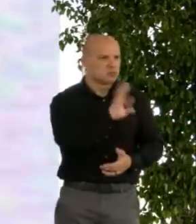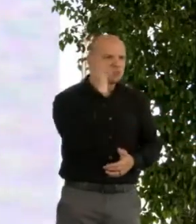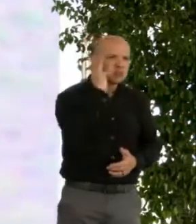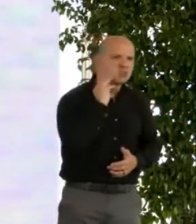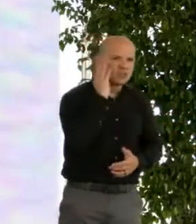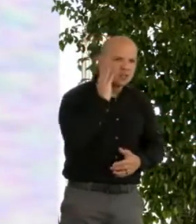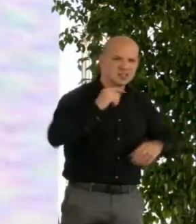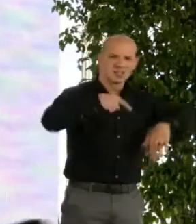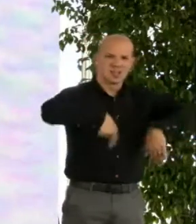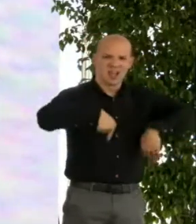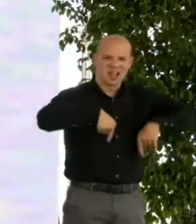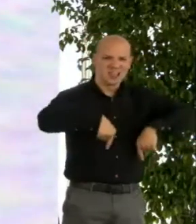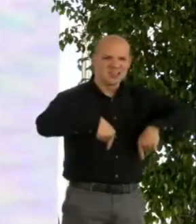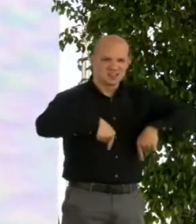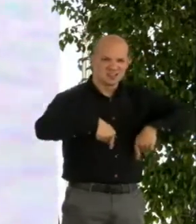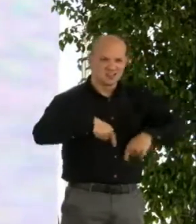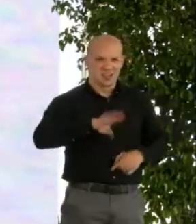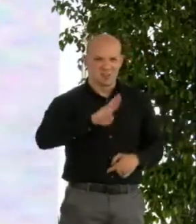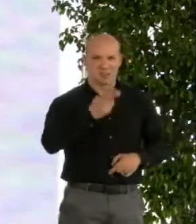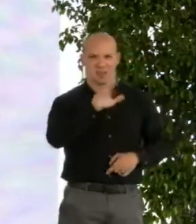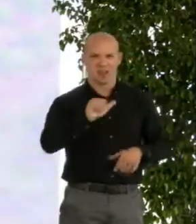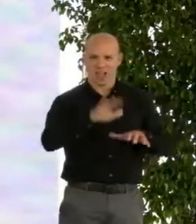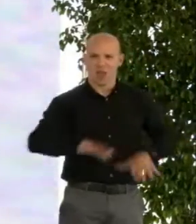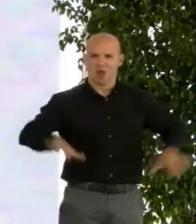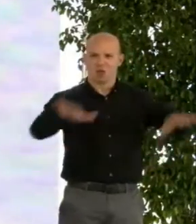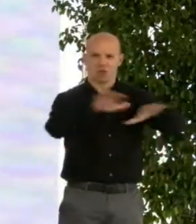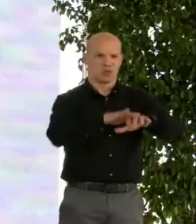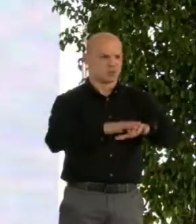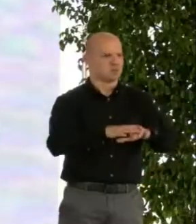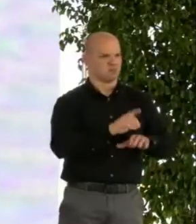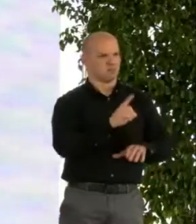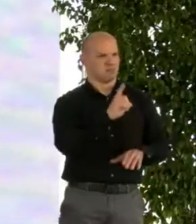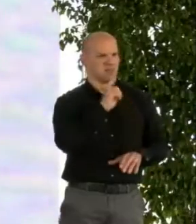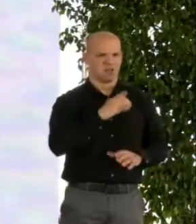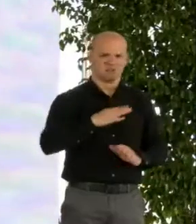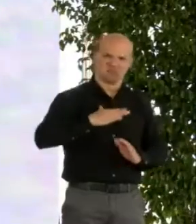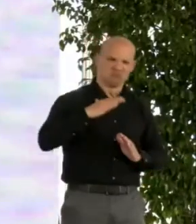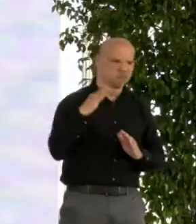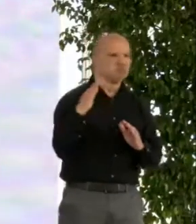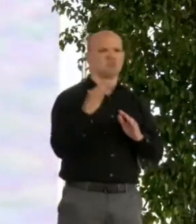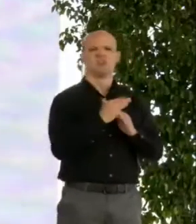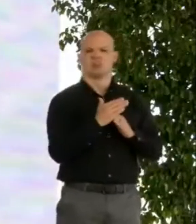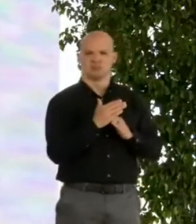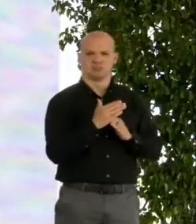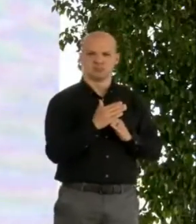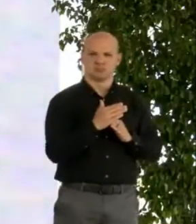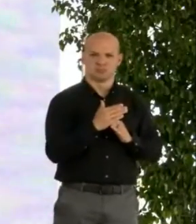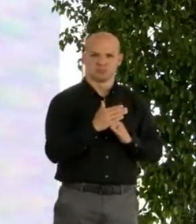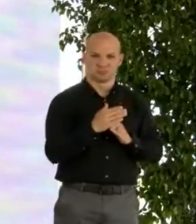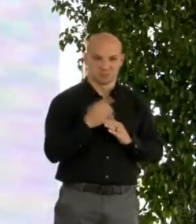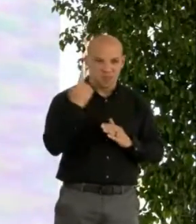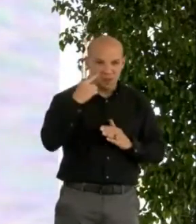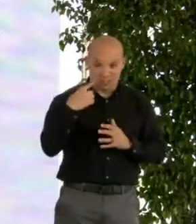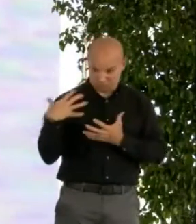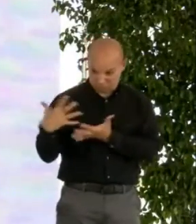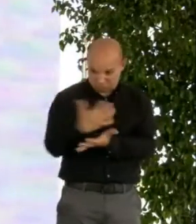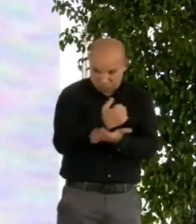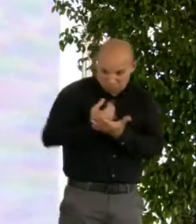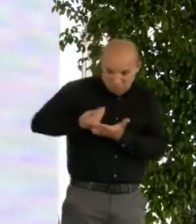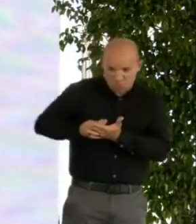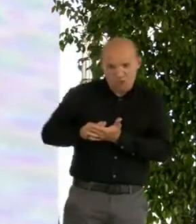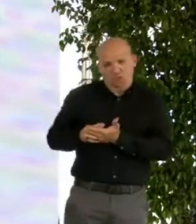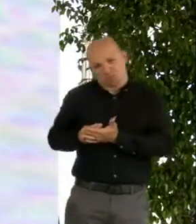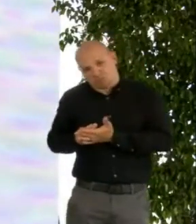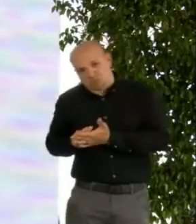Urbana fuese la óptima para todos esos targets y maximizara no solamente el ingreso, sino la experiencia de